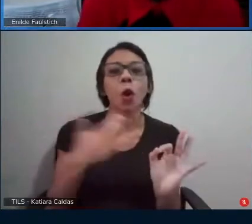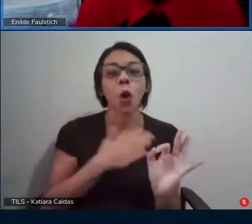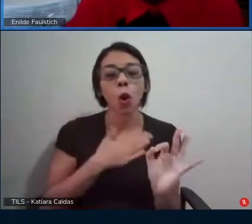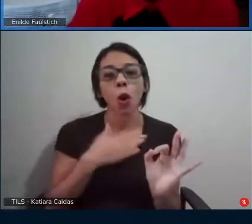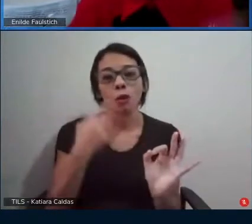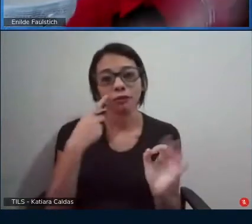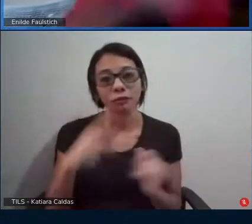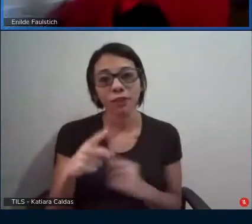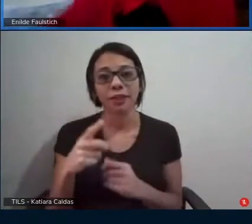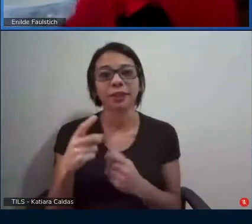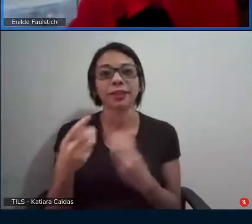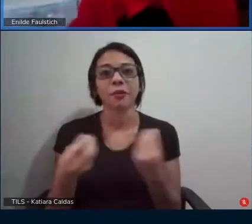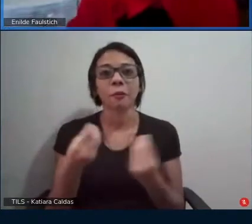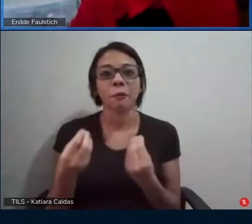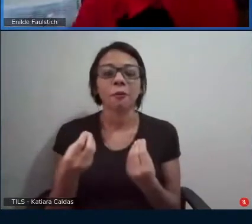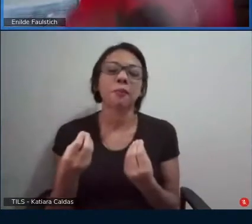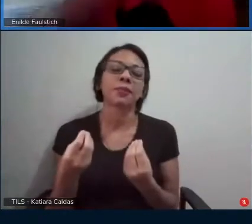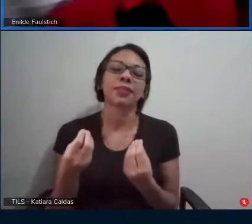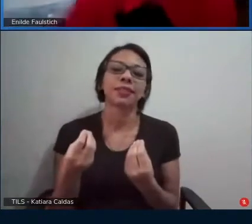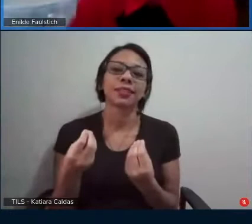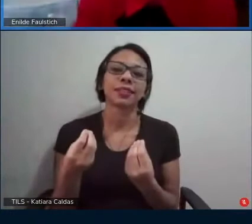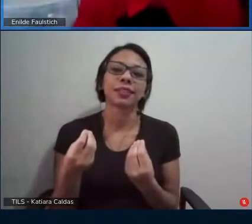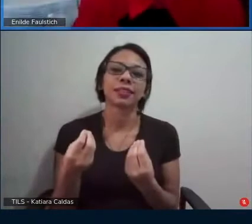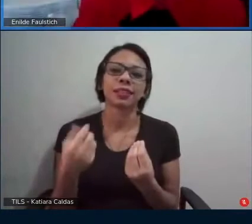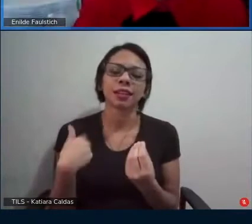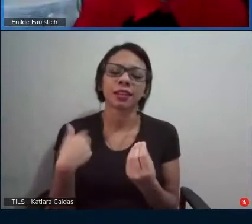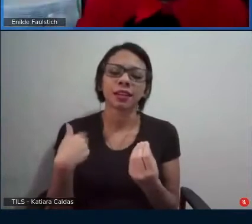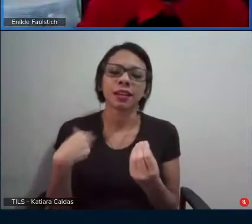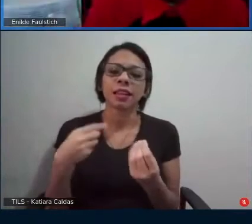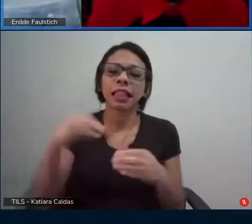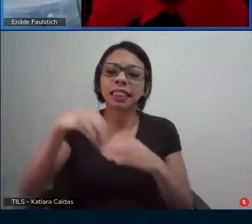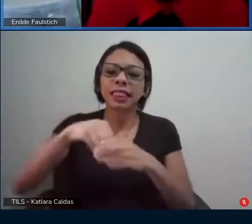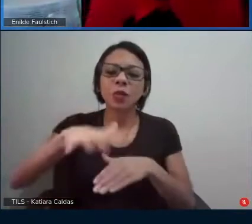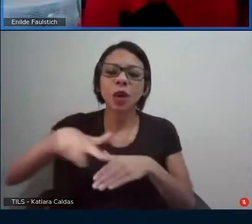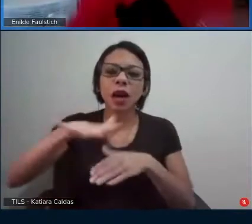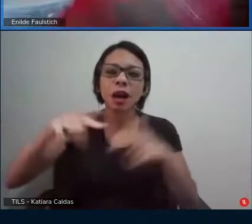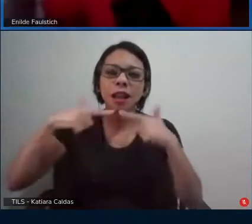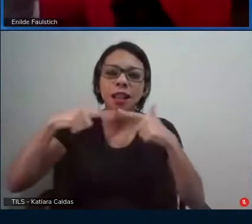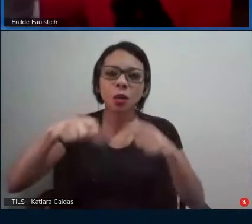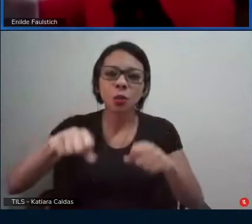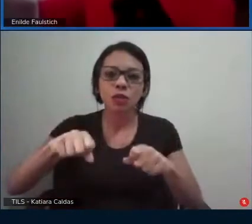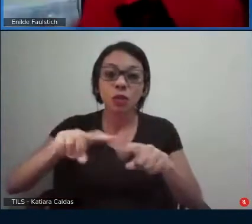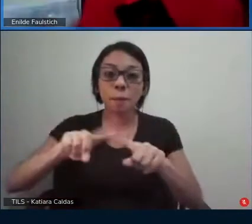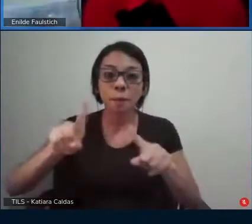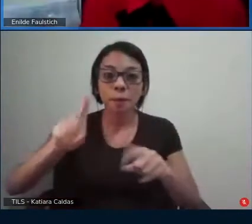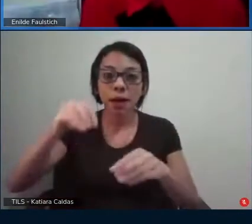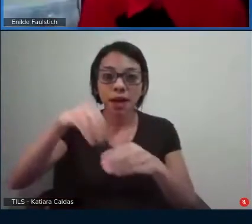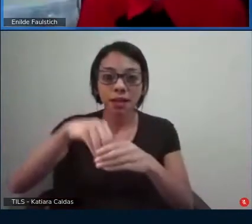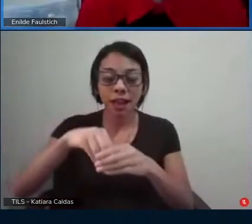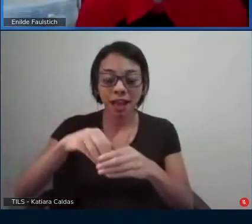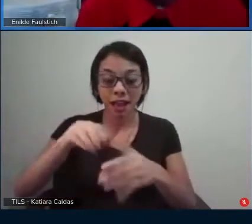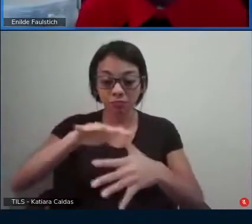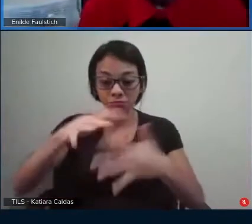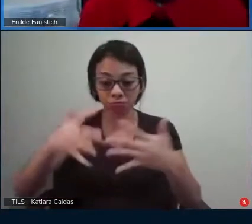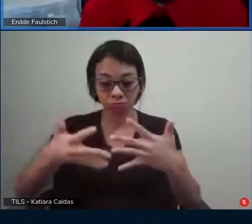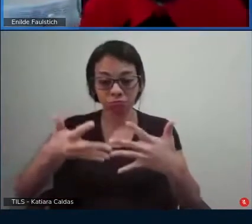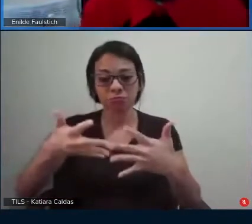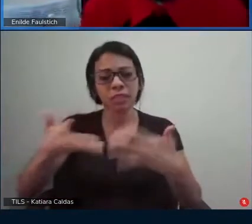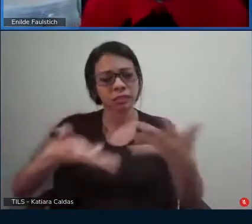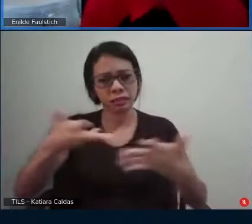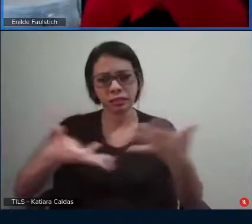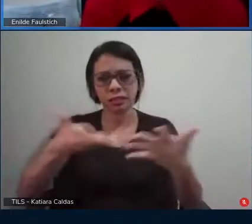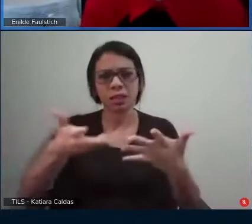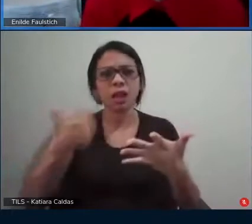assim quando a gente está na linguística, mas a língua de sinais também nos leva para